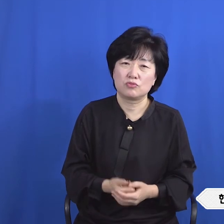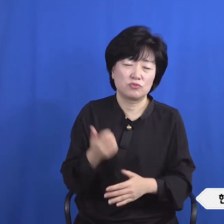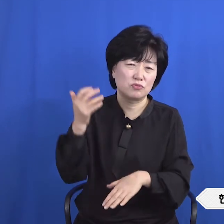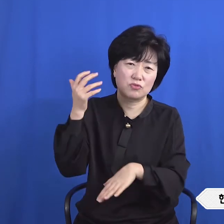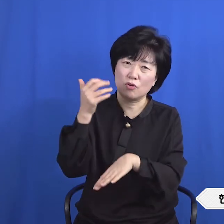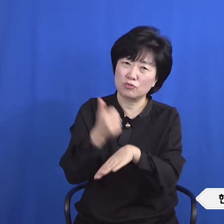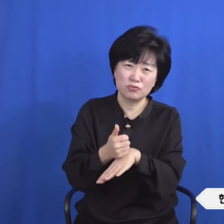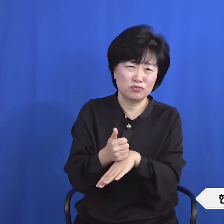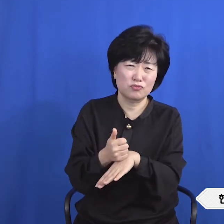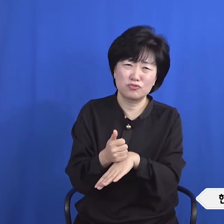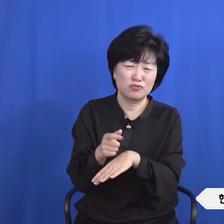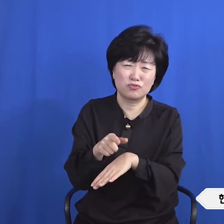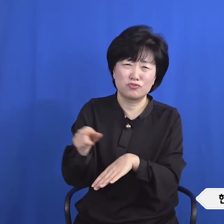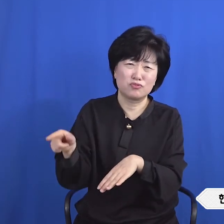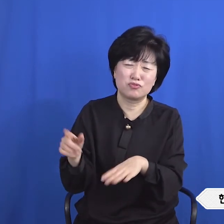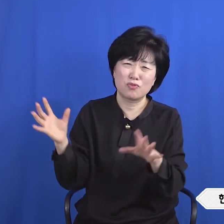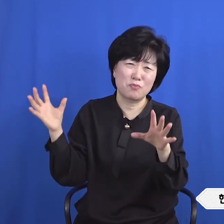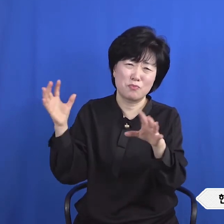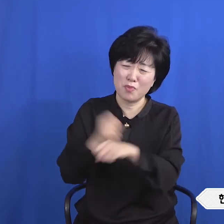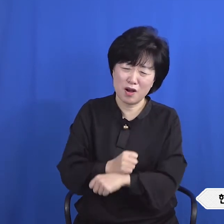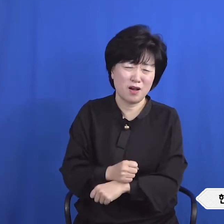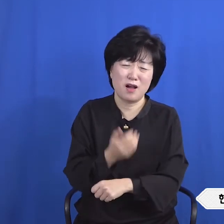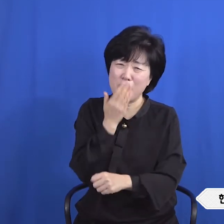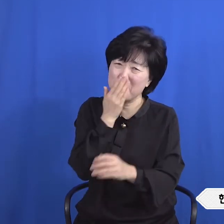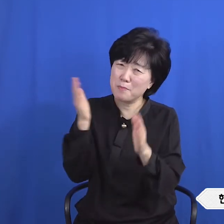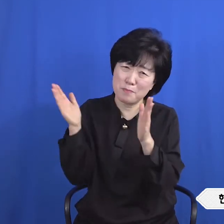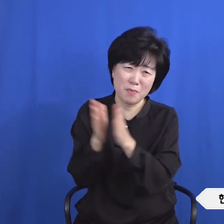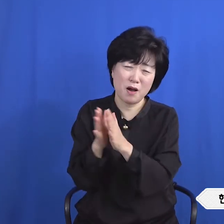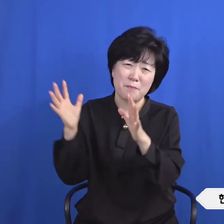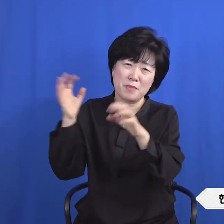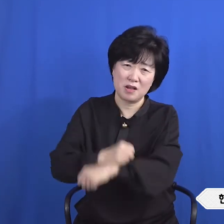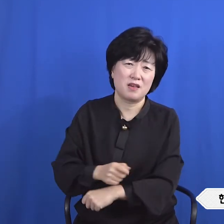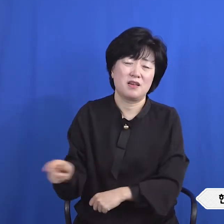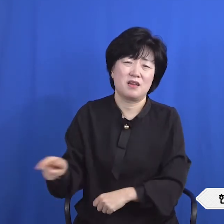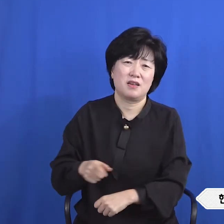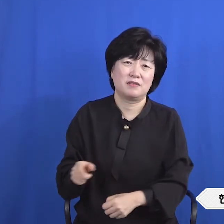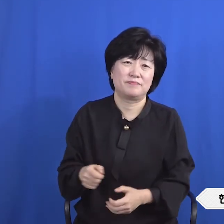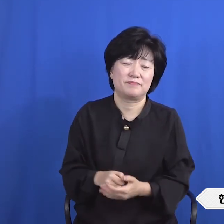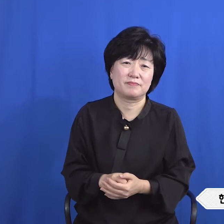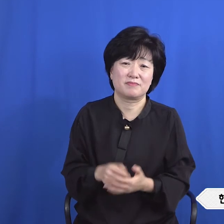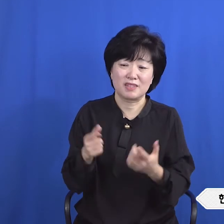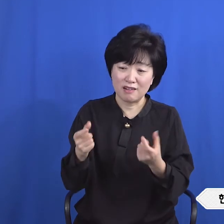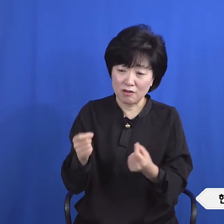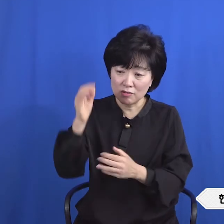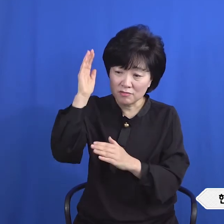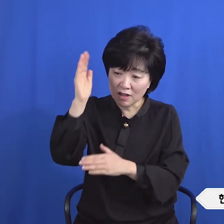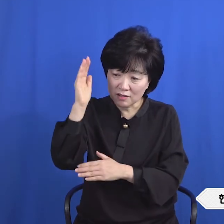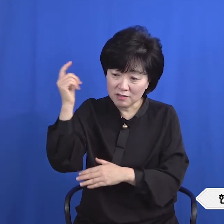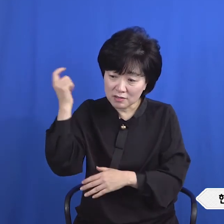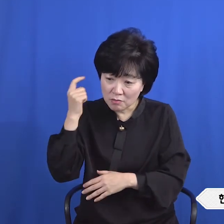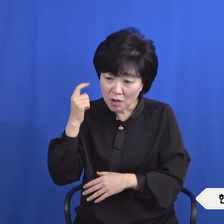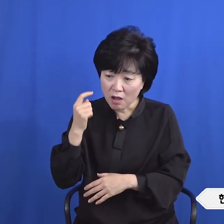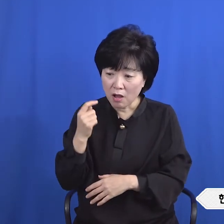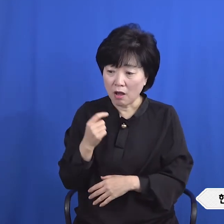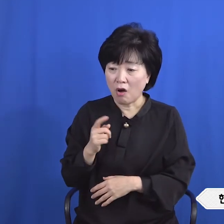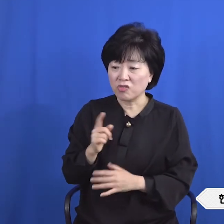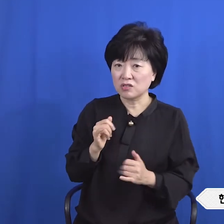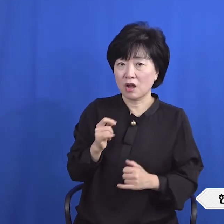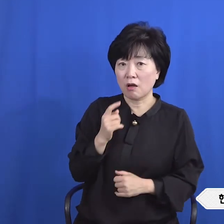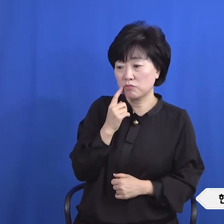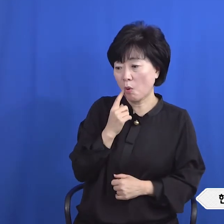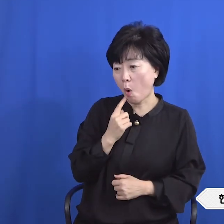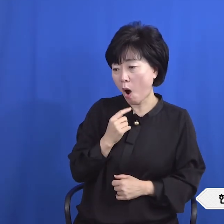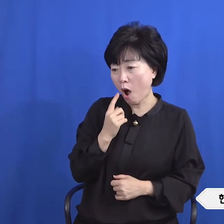결국은 그렇게 파멸로 끝나는 것입니다. 그런데 그런 얘기를 들으면 부러워하는